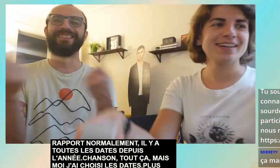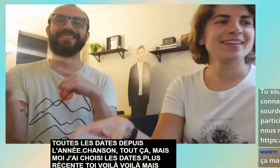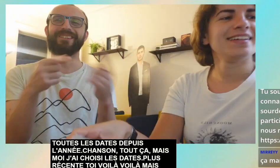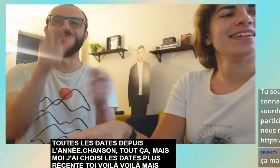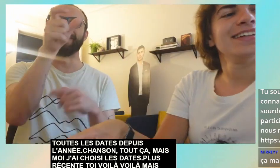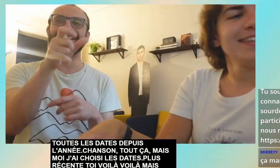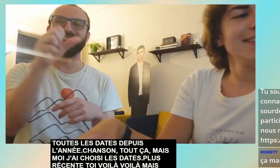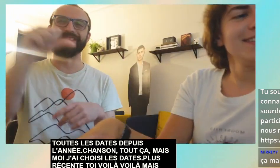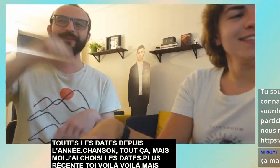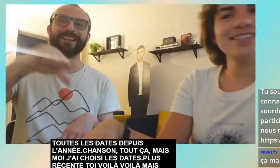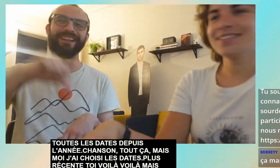Le combat des nuls.